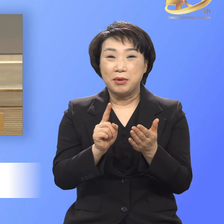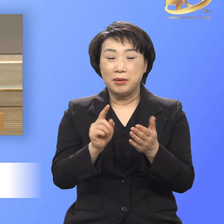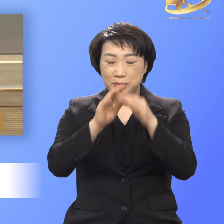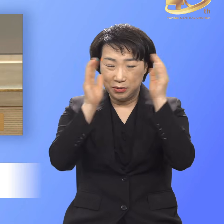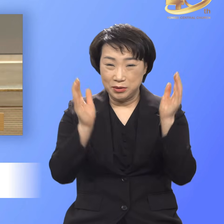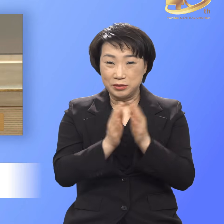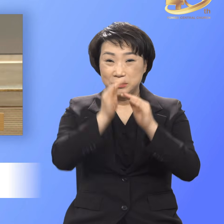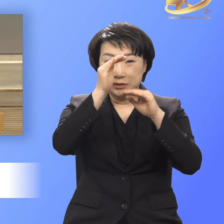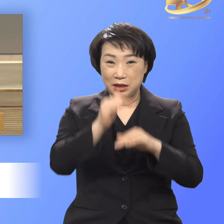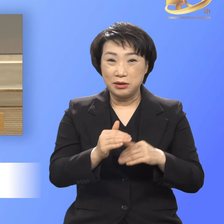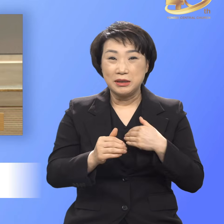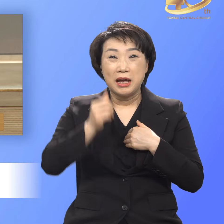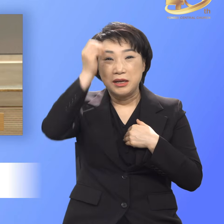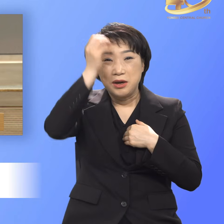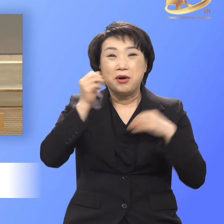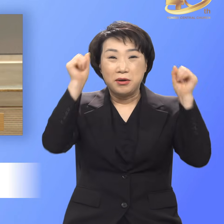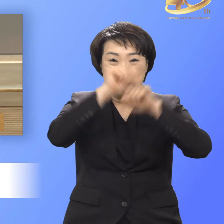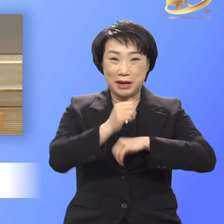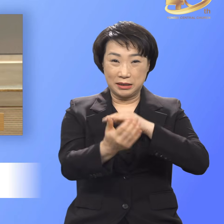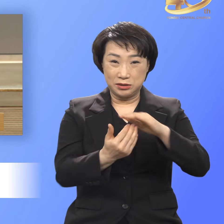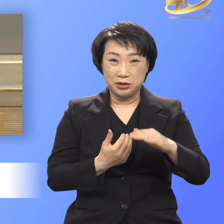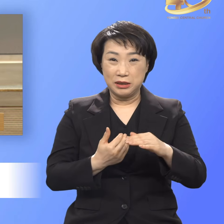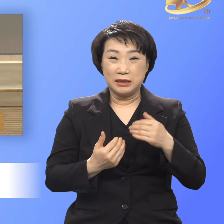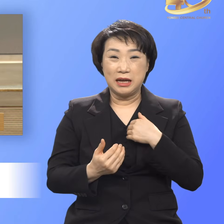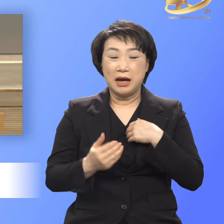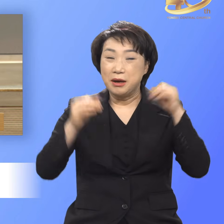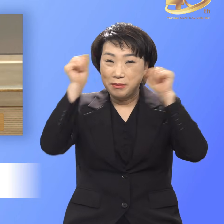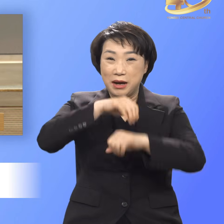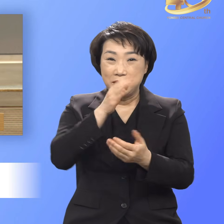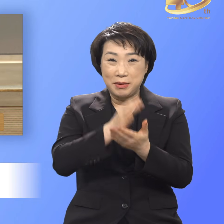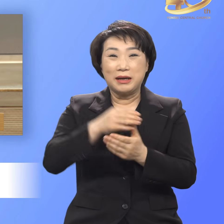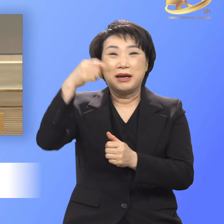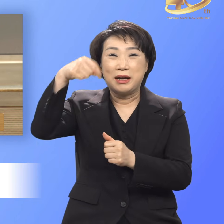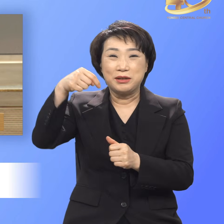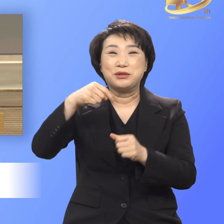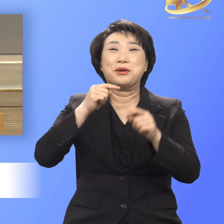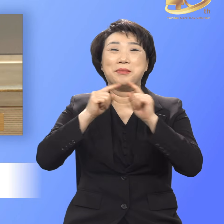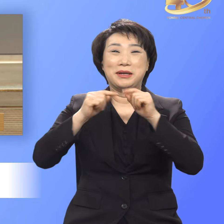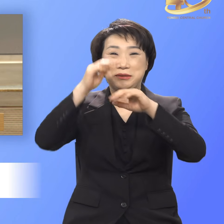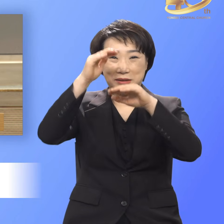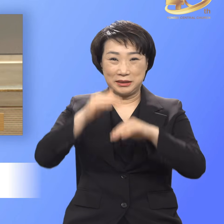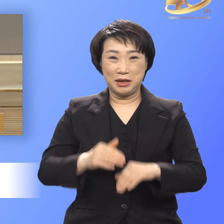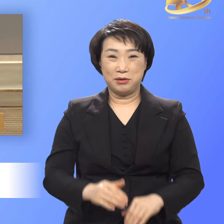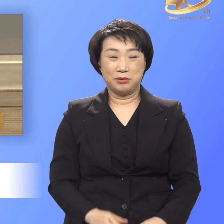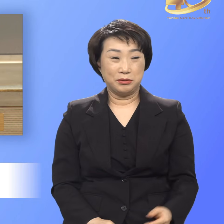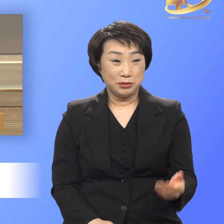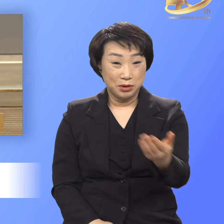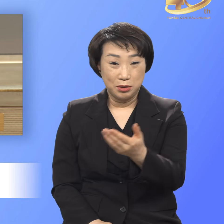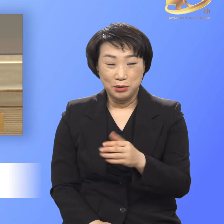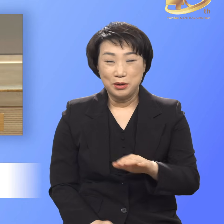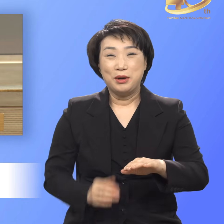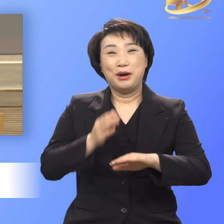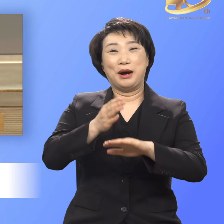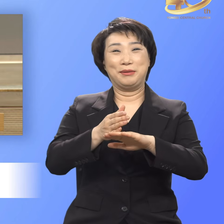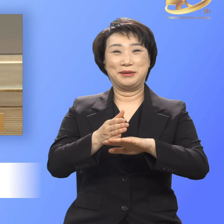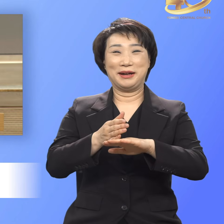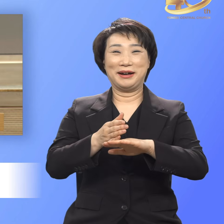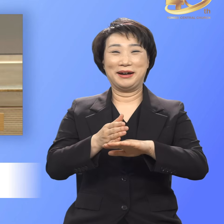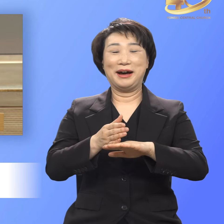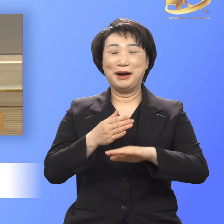다 우리가 망하기 전에 망하지 말라고 일러주는 말들이야. 근데 얼마나 감사하냐